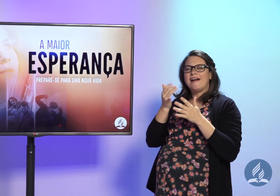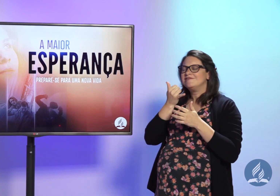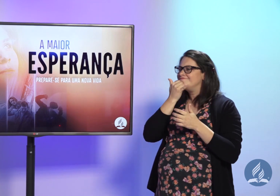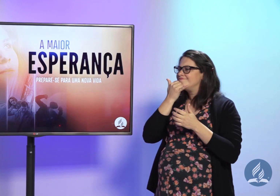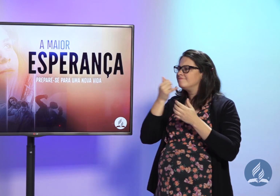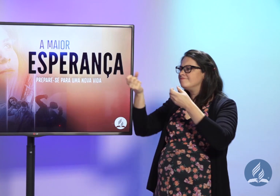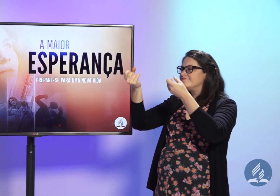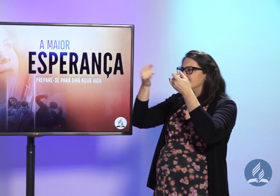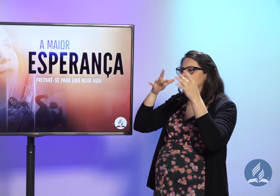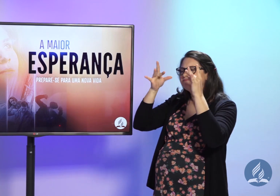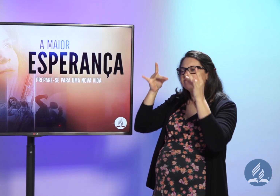mesmo inferno?